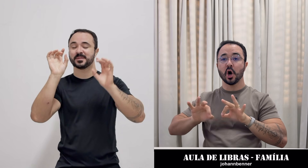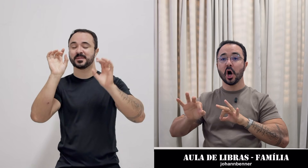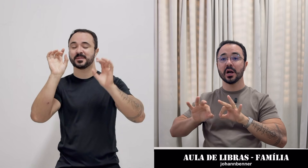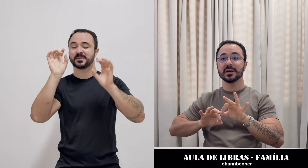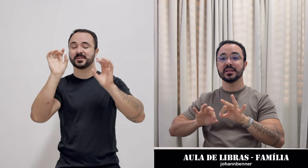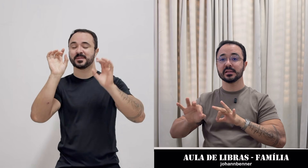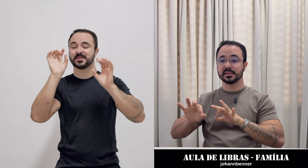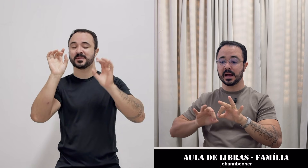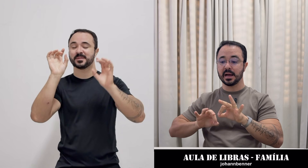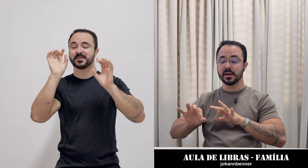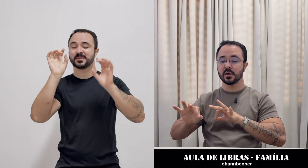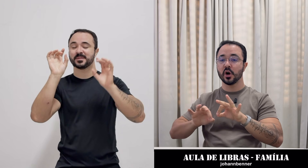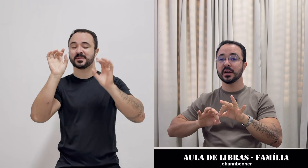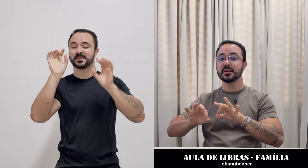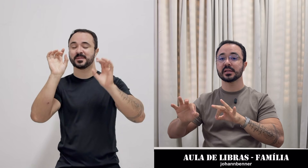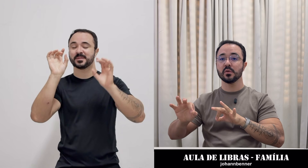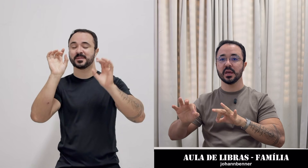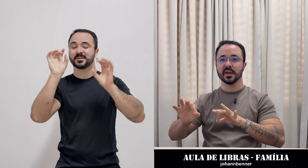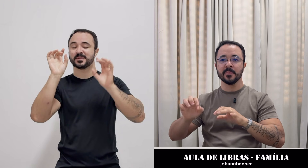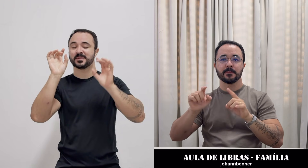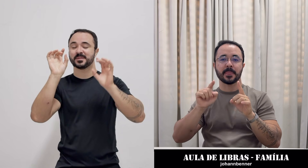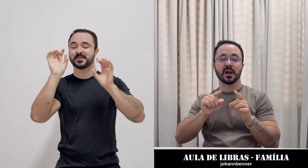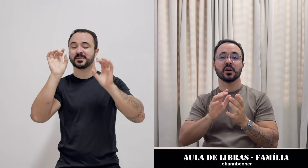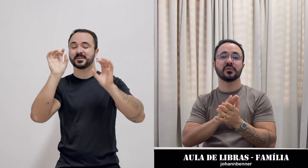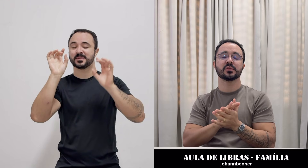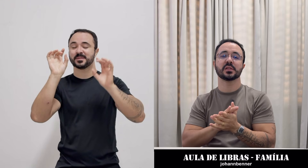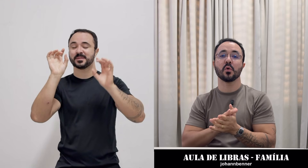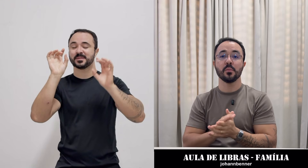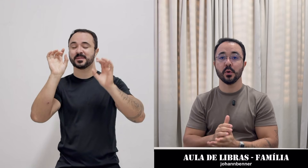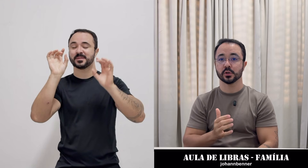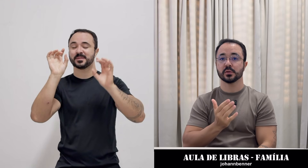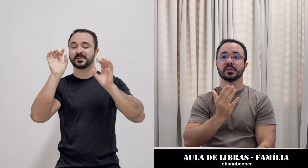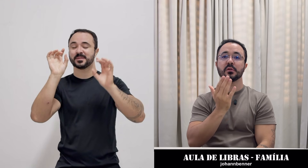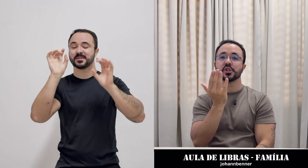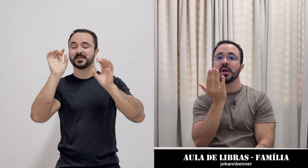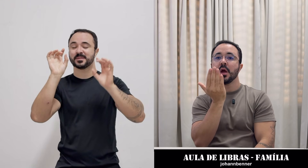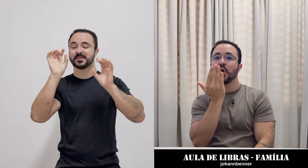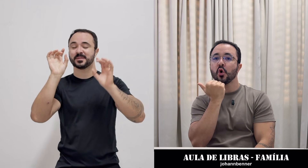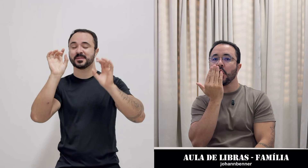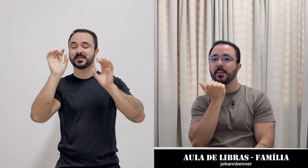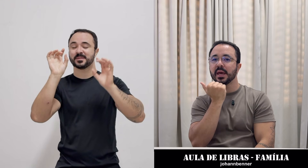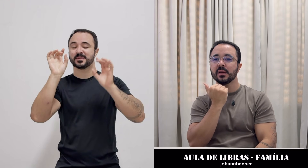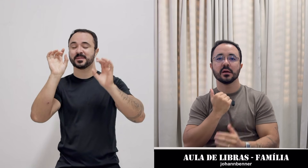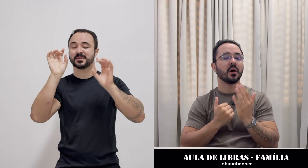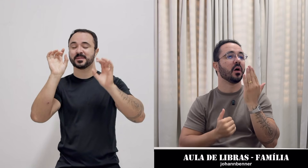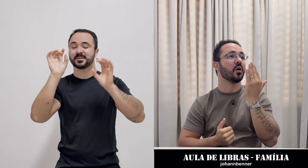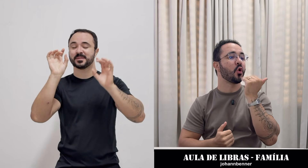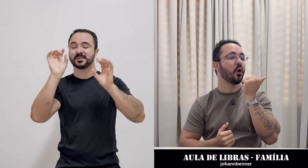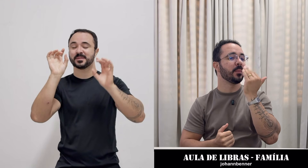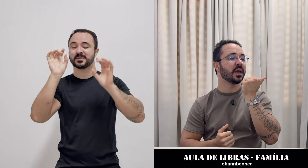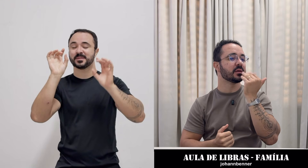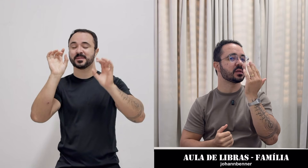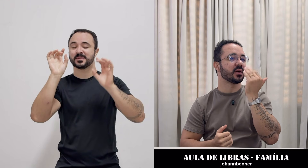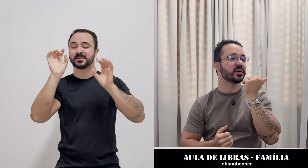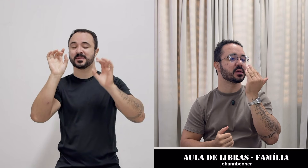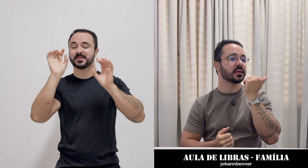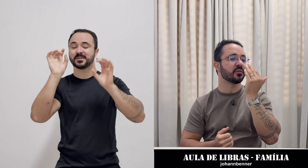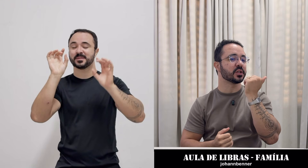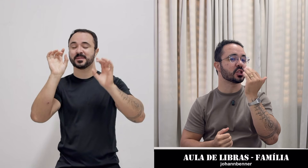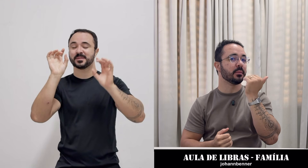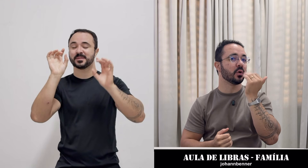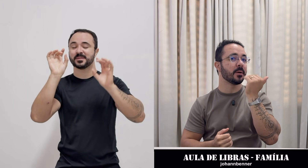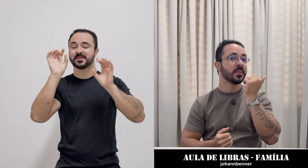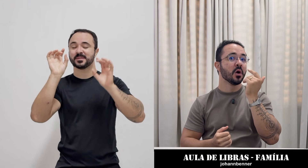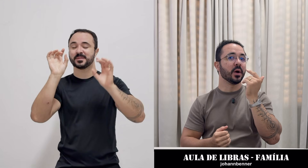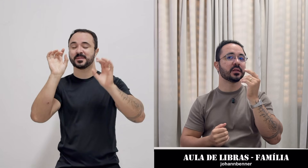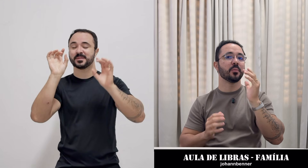pai, organizar. Organizar o quê? Agora vem um sinal composto, é o sinal de comer, ó, comer, você vai fazer aqui na